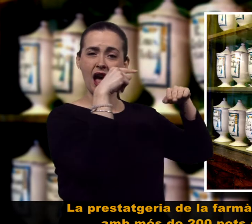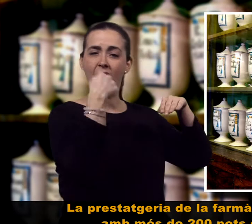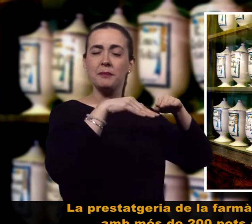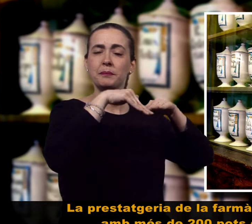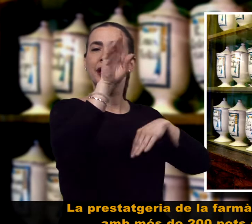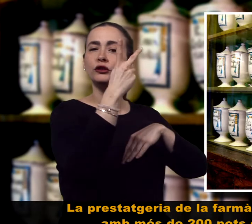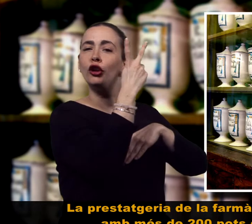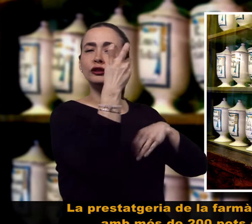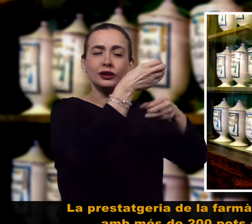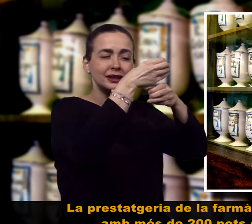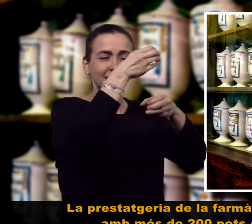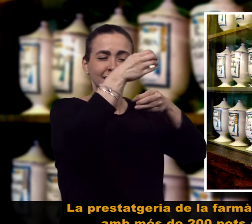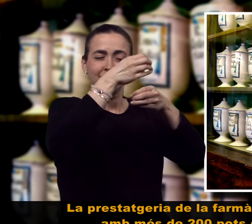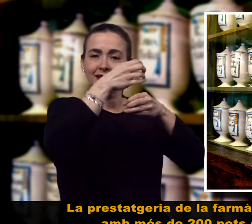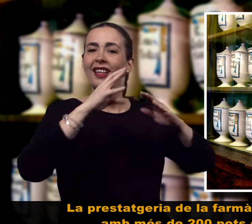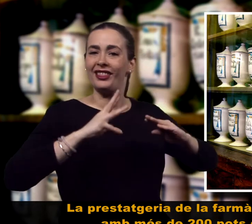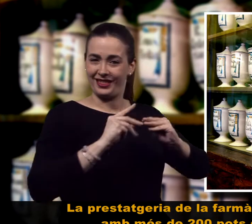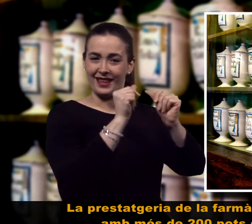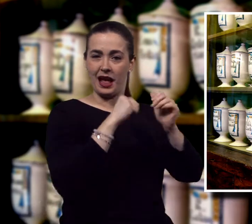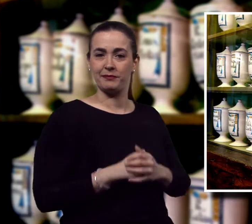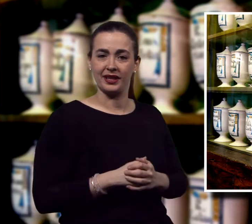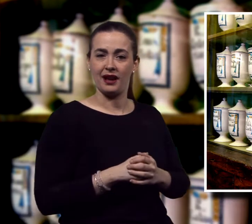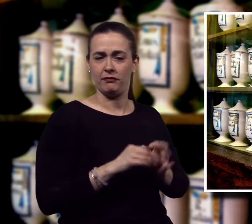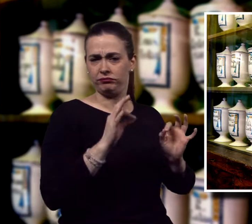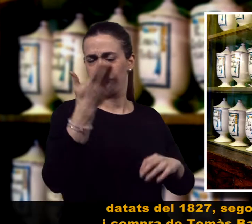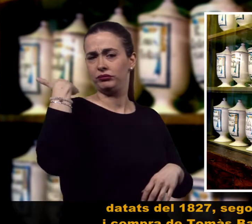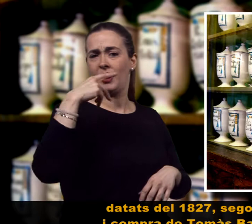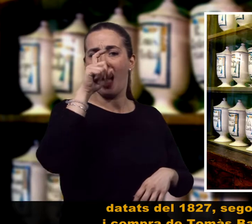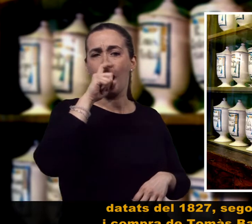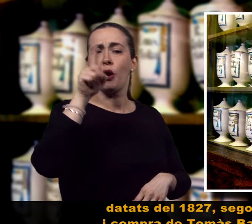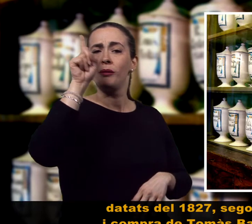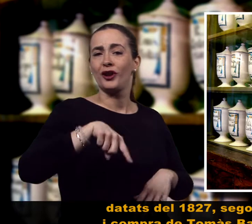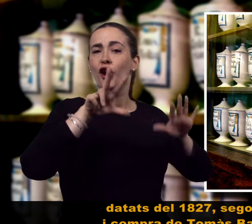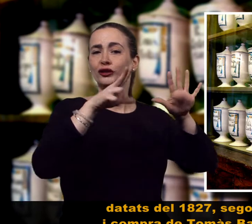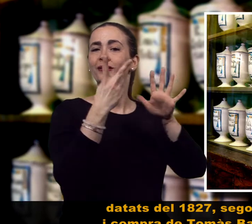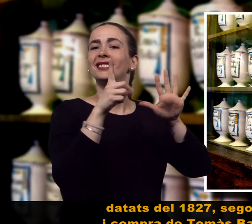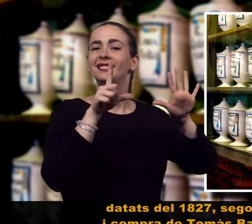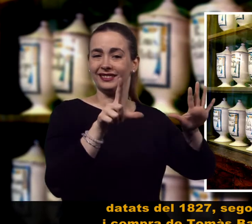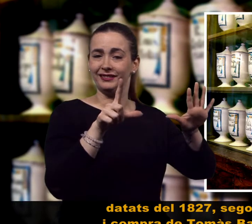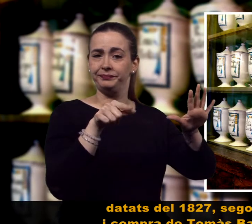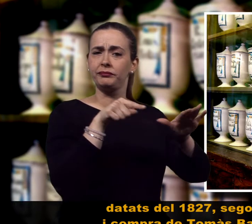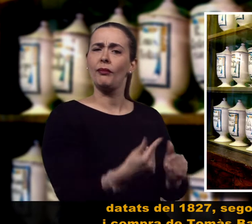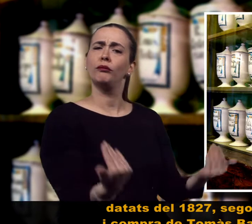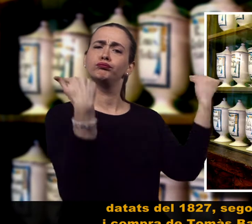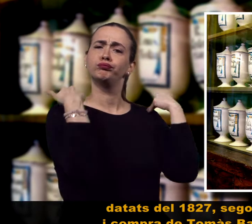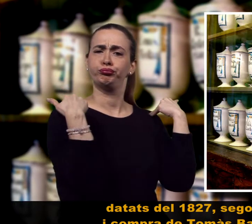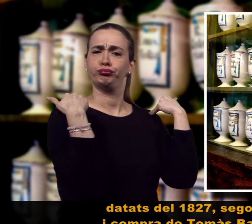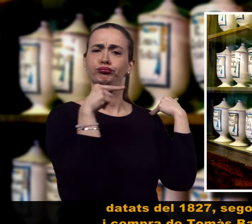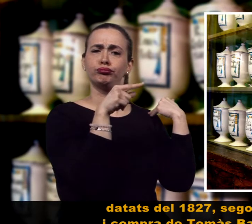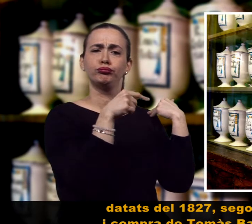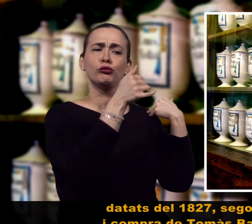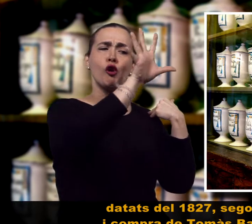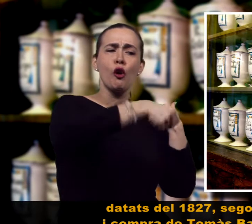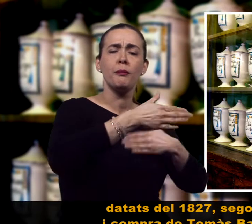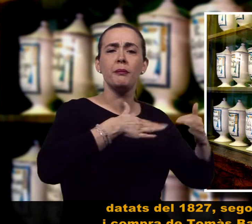La prestatgeria de la farmàcia està equipada amb més de 200 pots de ceràmica, datats del 1827, segons encàrrec